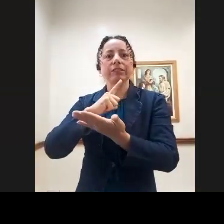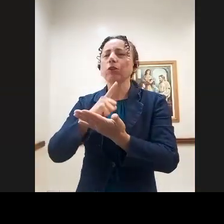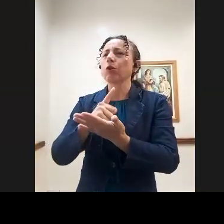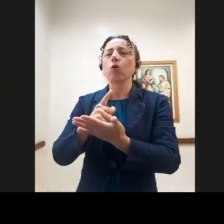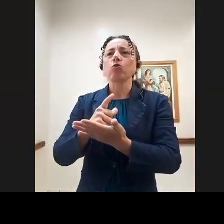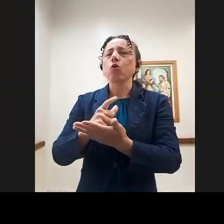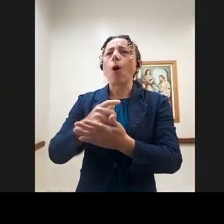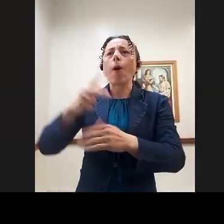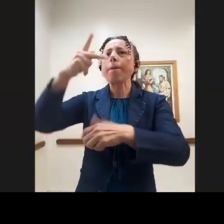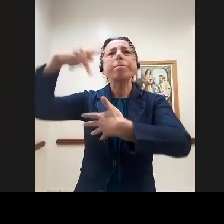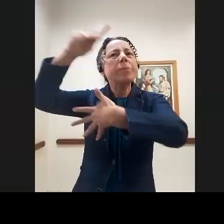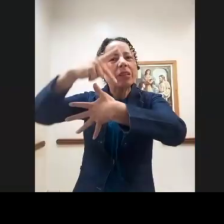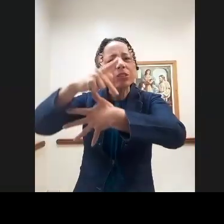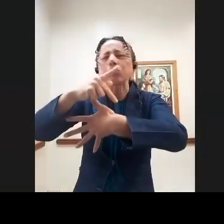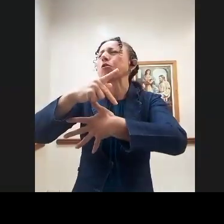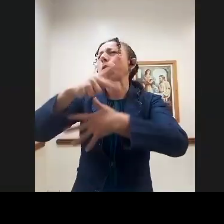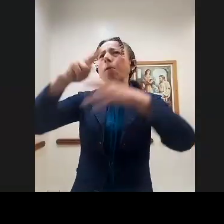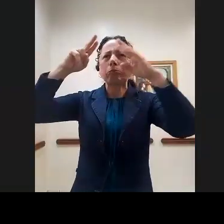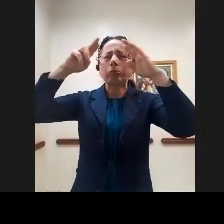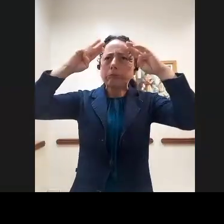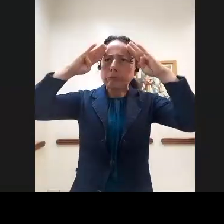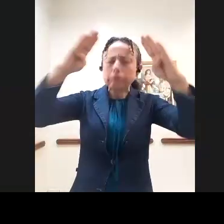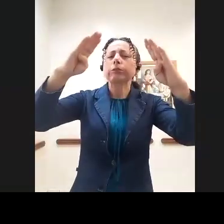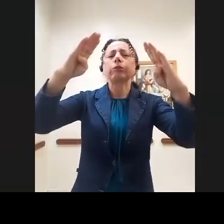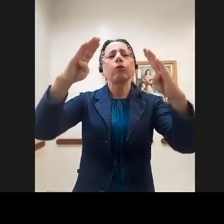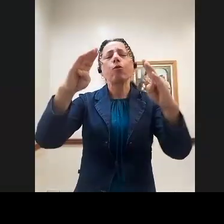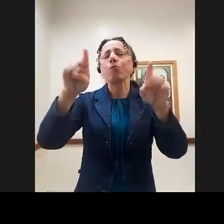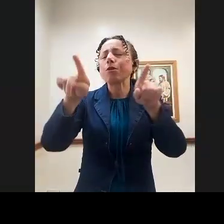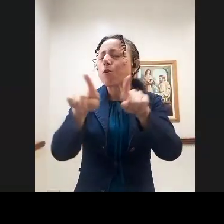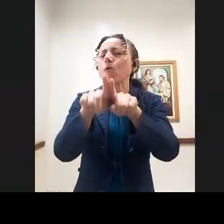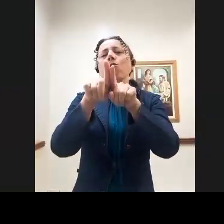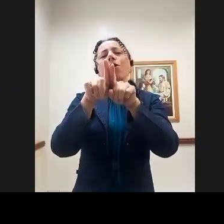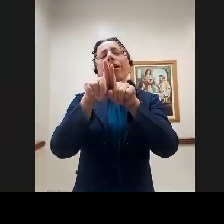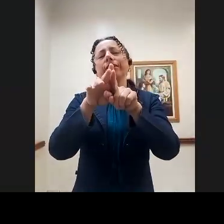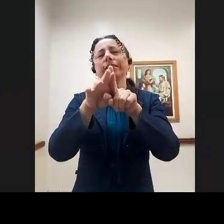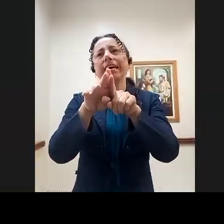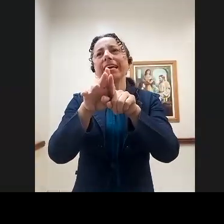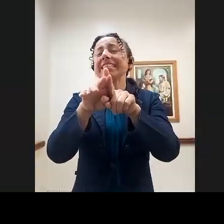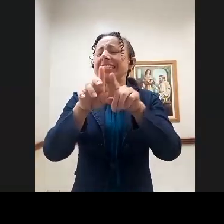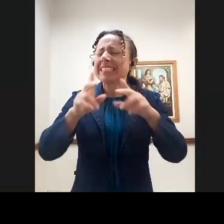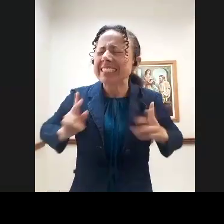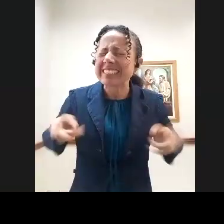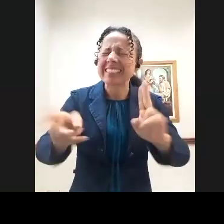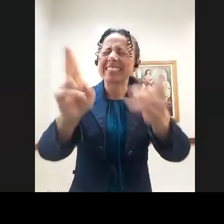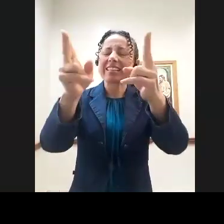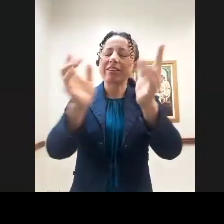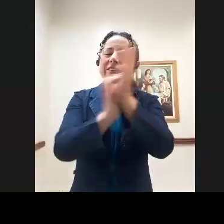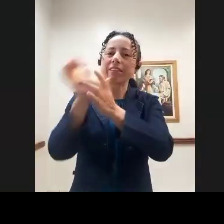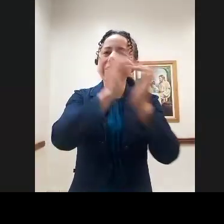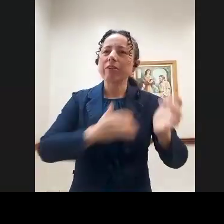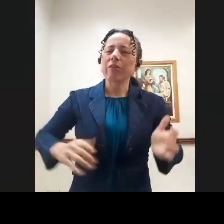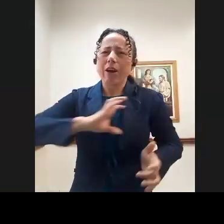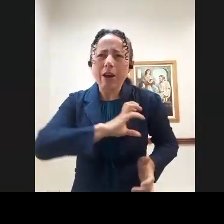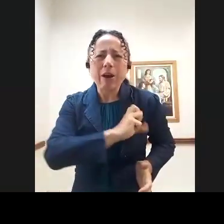diferentes, a cultura é diferente, mas o amor do Salvador, ele tá sempre ali. E agora, sendo uma representante de